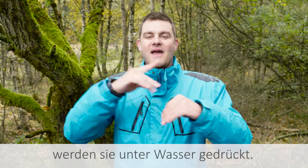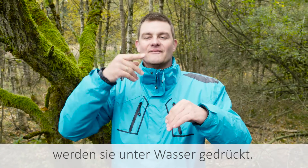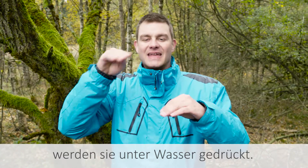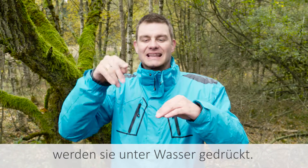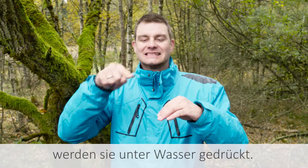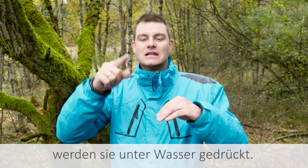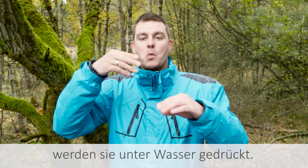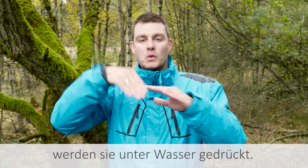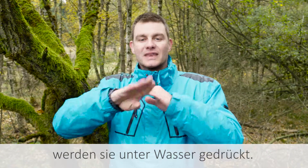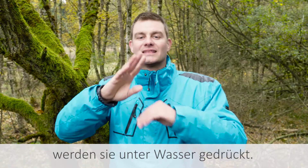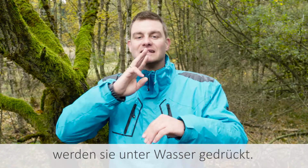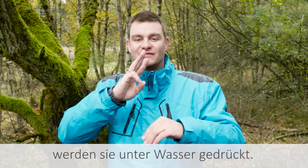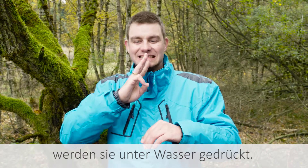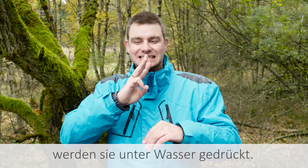werden sie unter Wasser gedrückt.